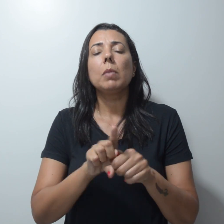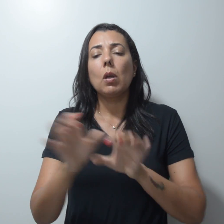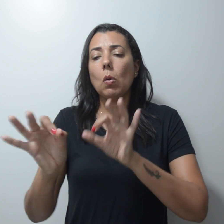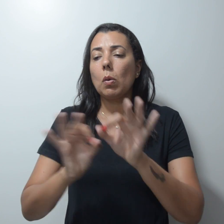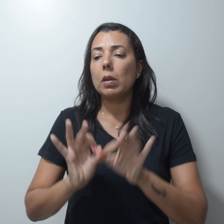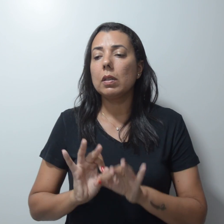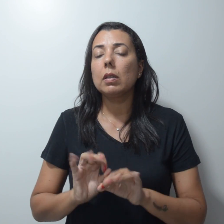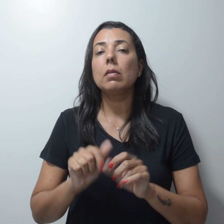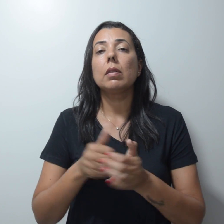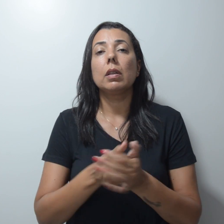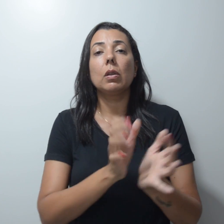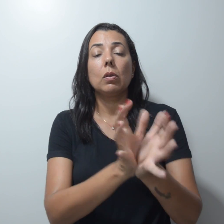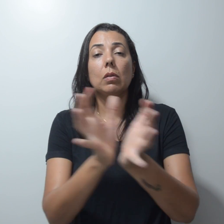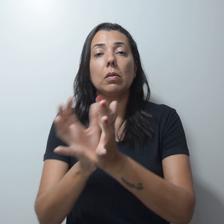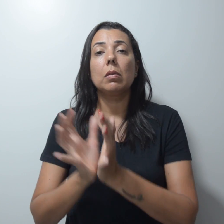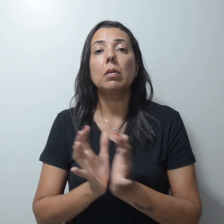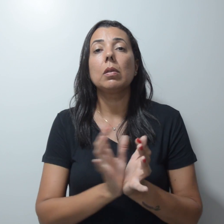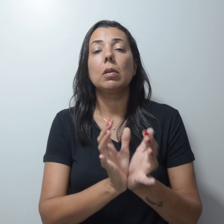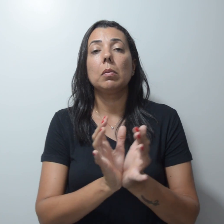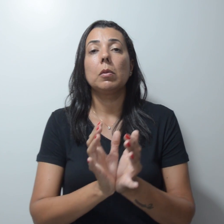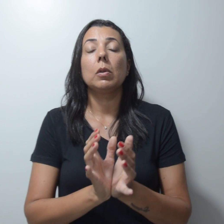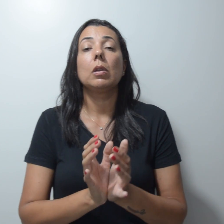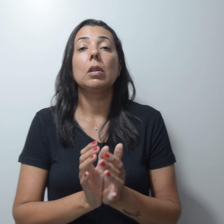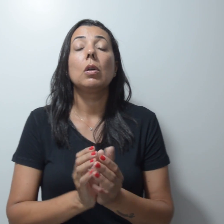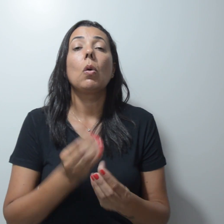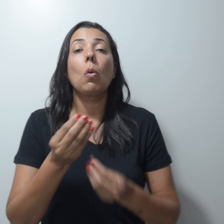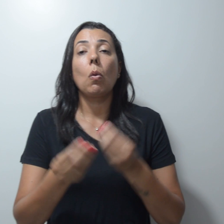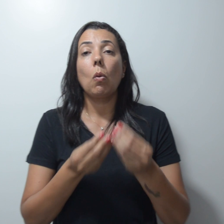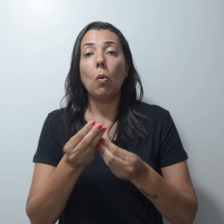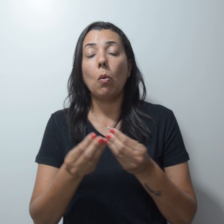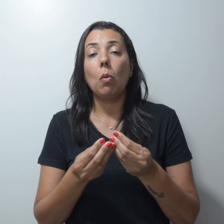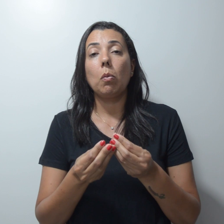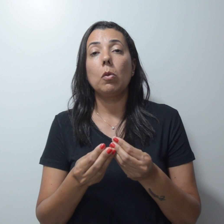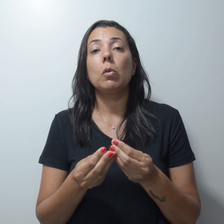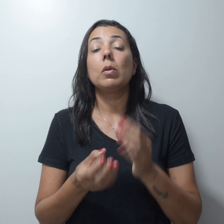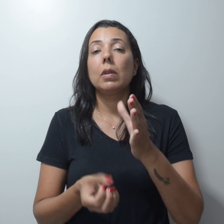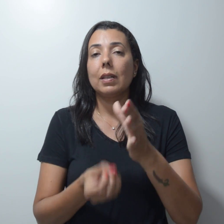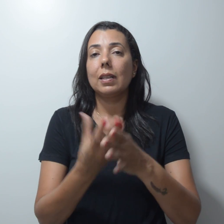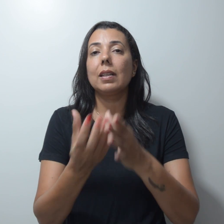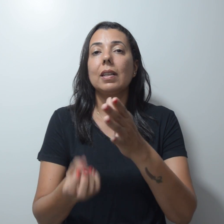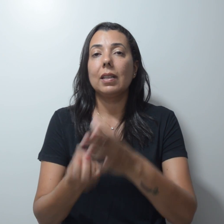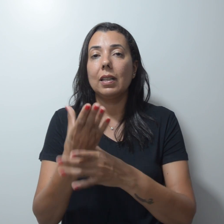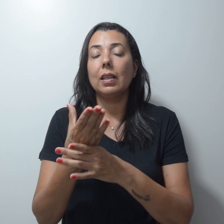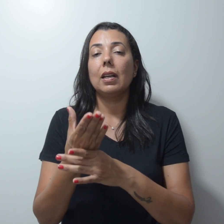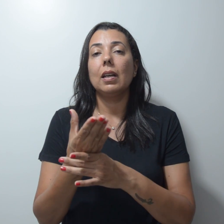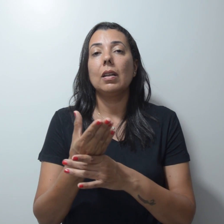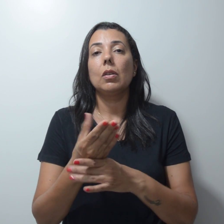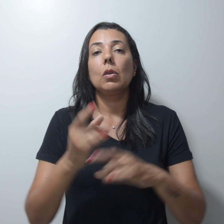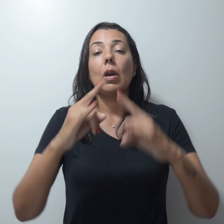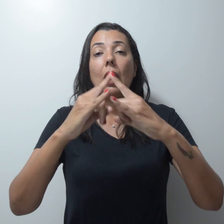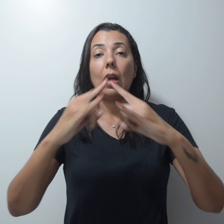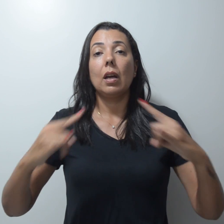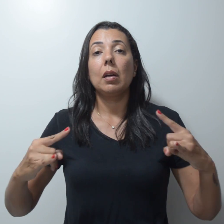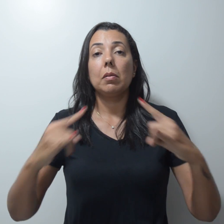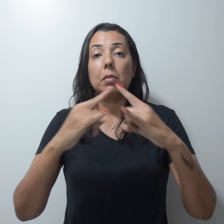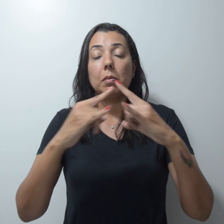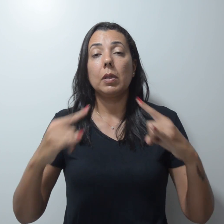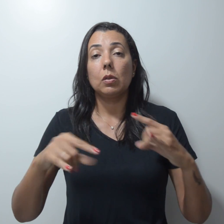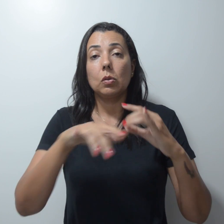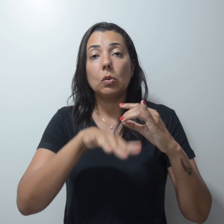organizavam coletivamente, de tal forma que constituíram acampamentos nas imediações de